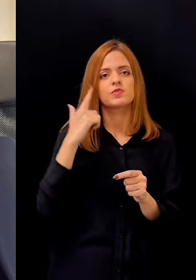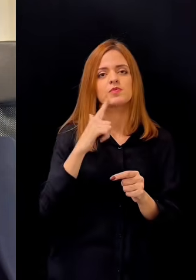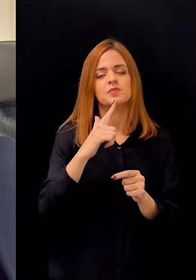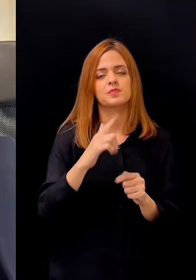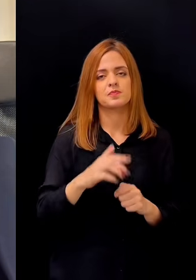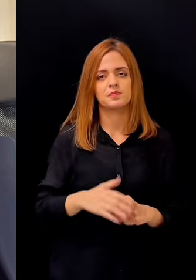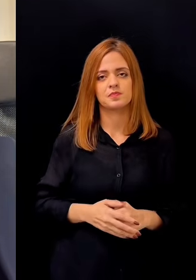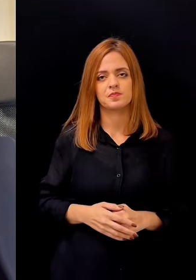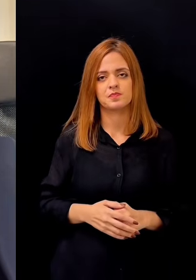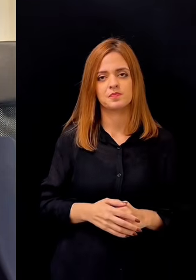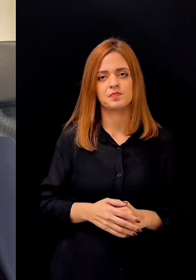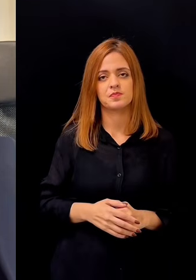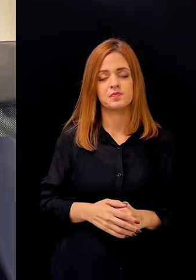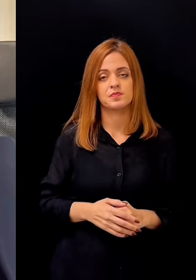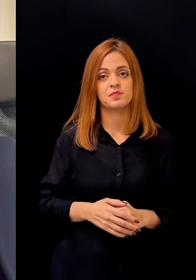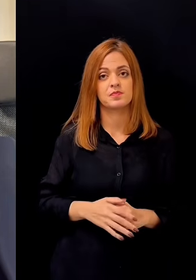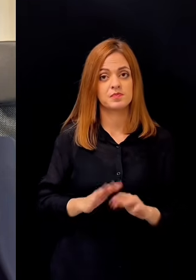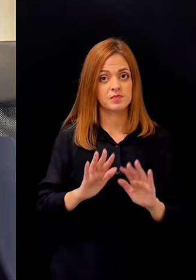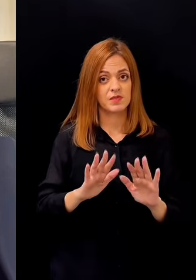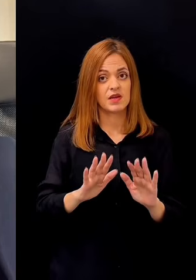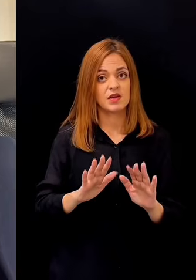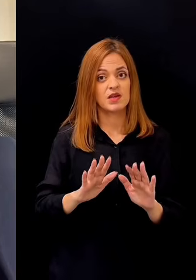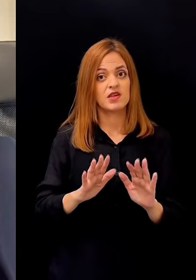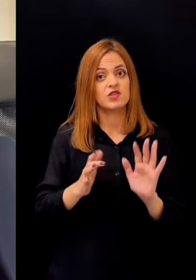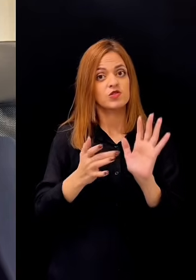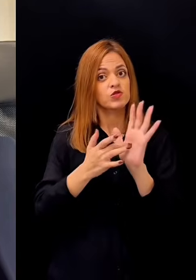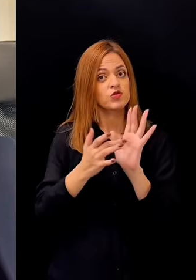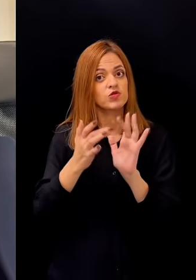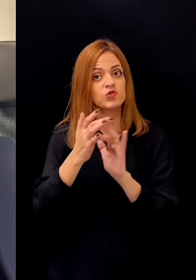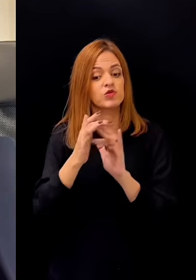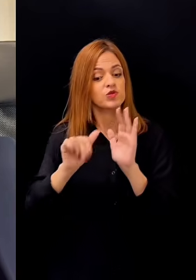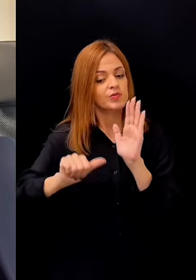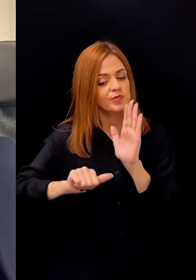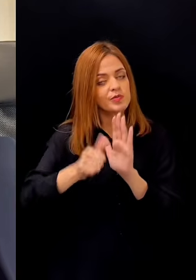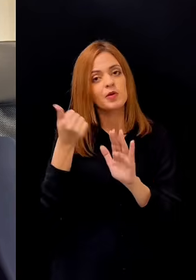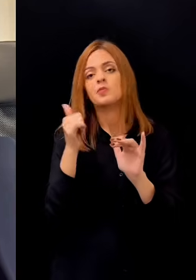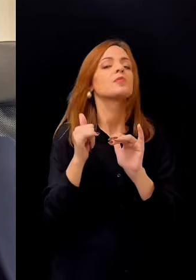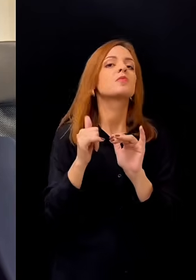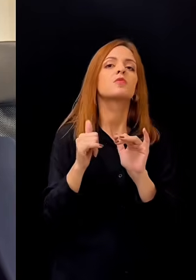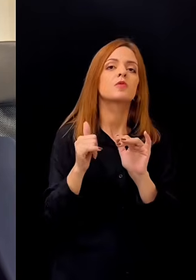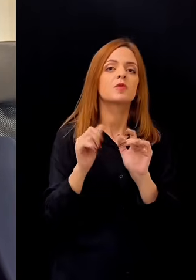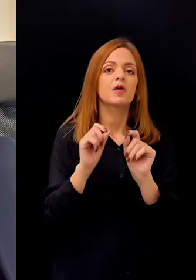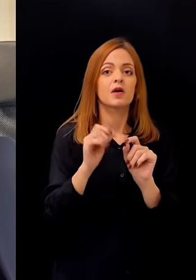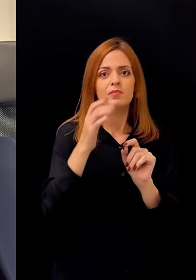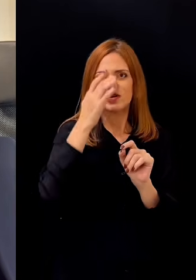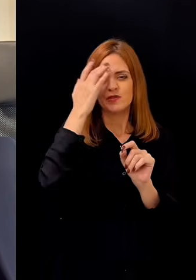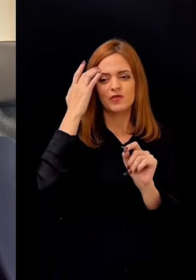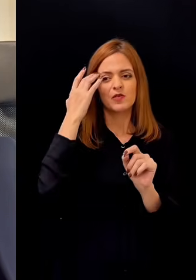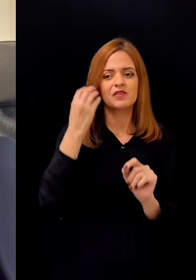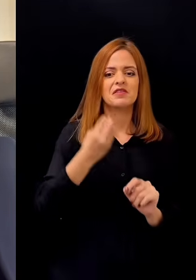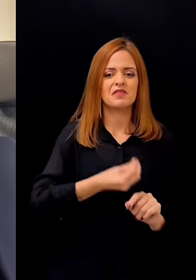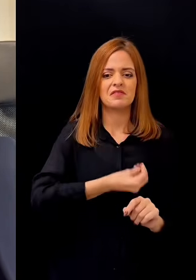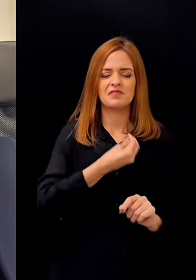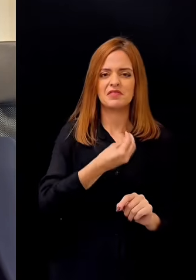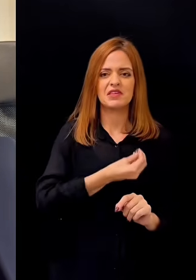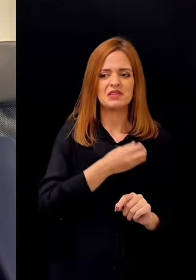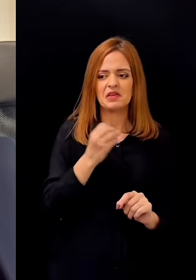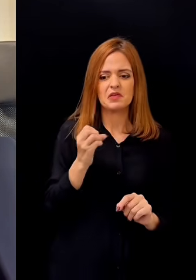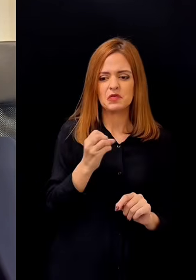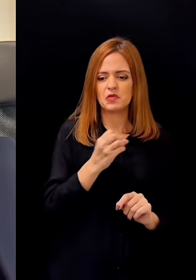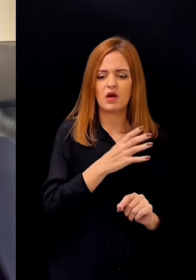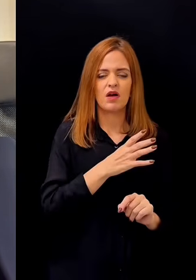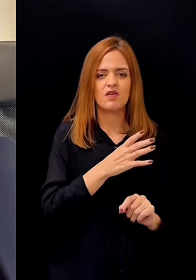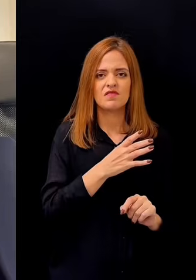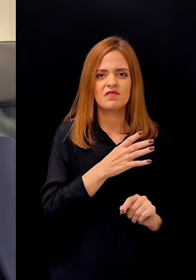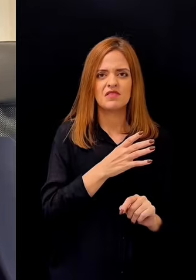Veja, primeiro Jesus disse: aquele que não nascer de novo não pode